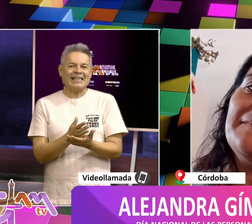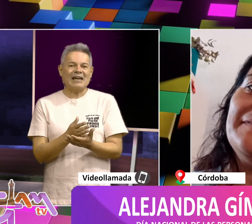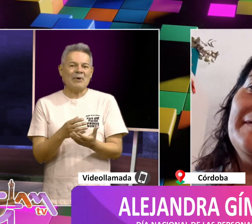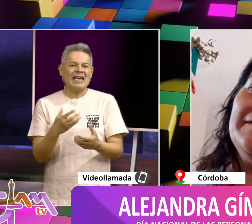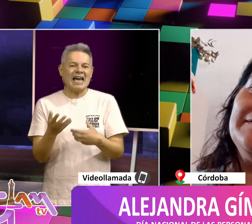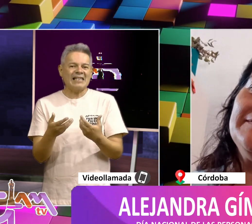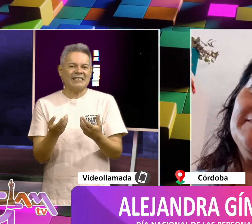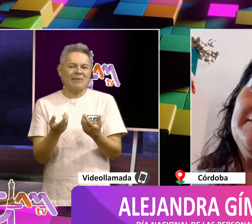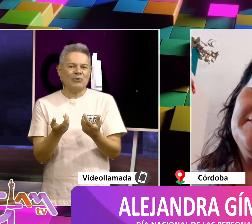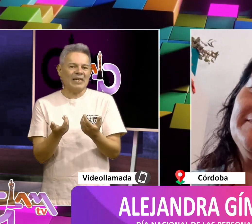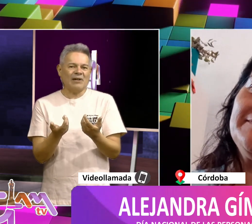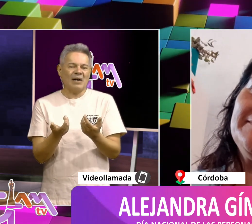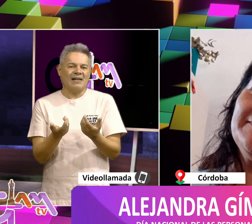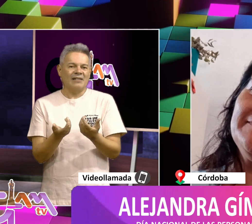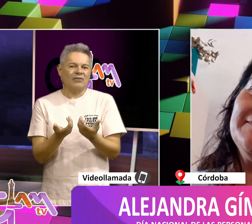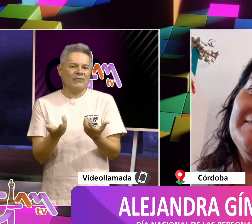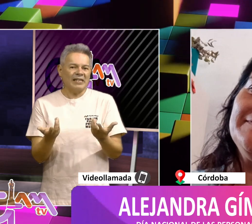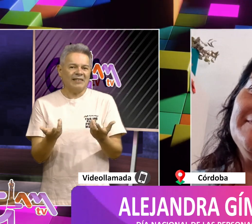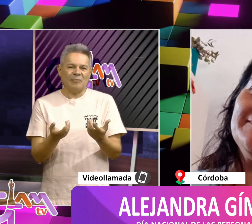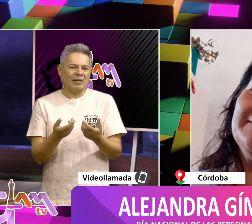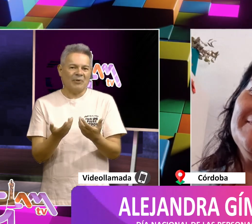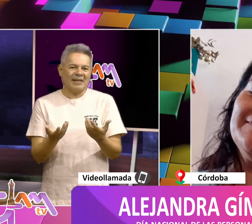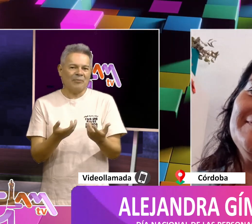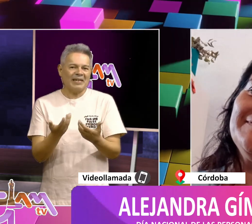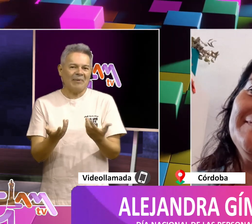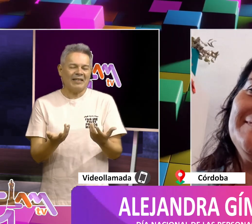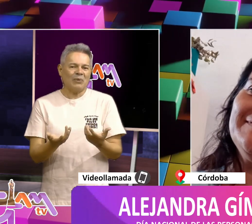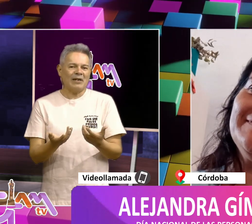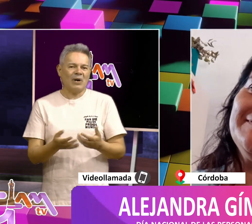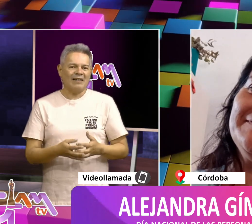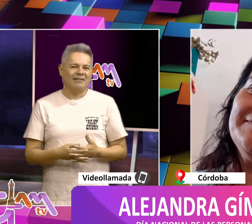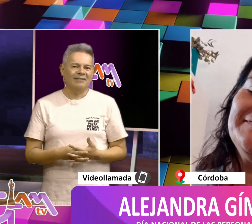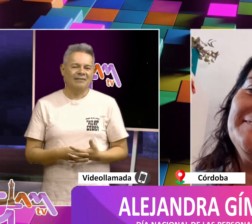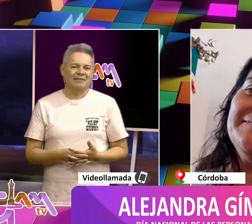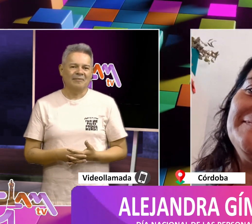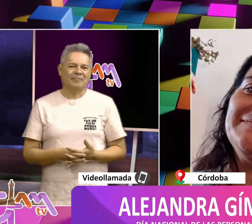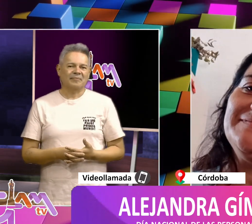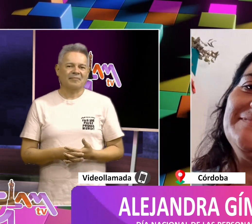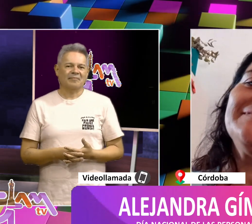esas nenas ven que alguien sabe su lengua, son felices porque pueden hablar de igual a igual.